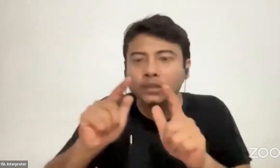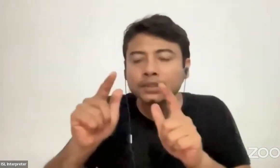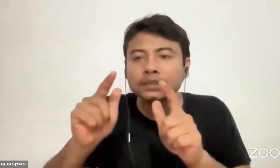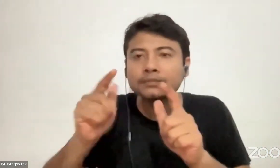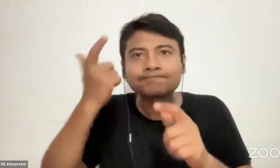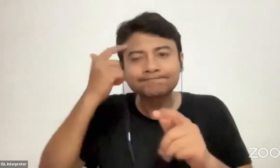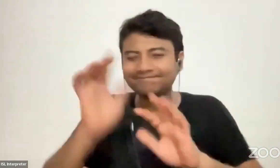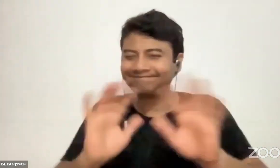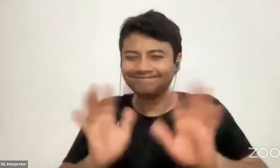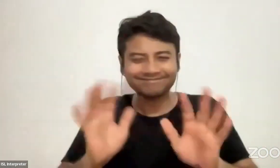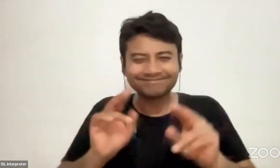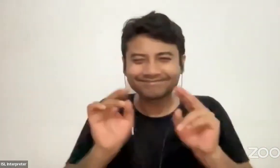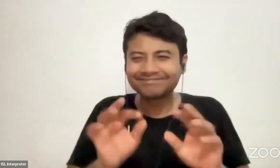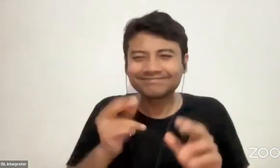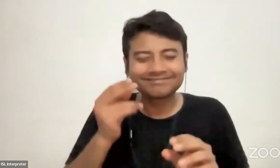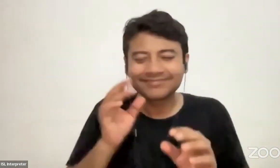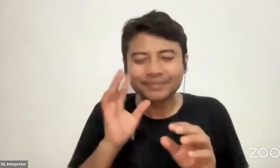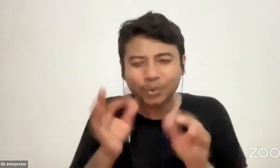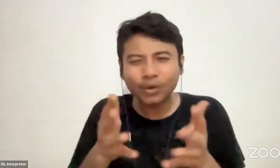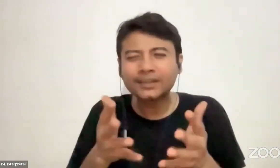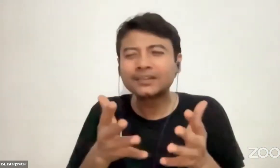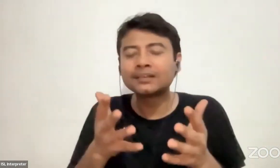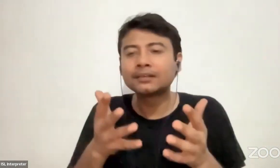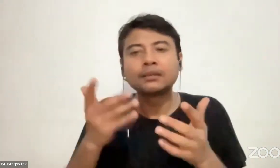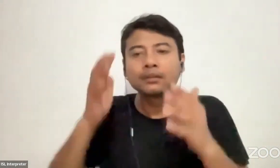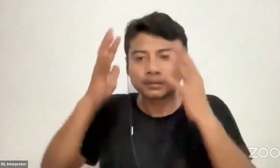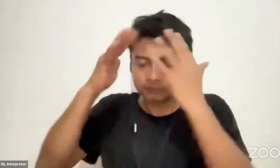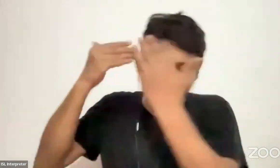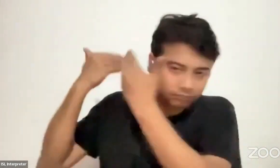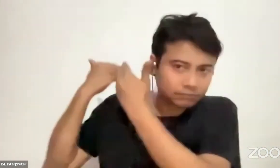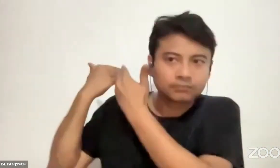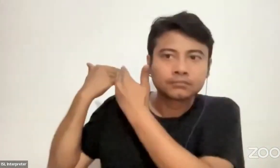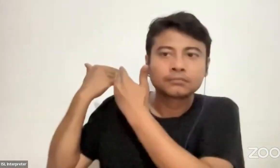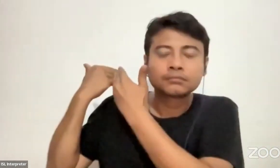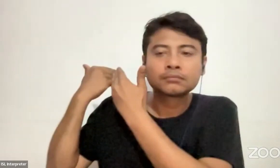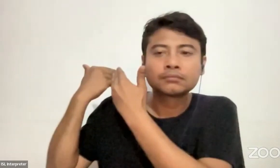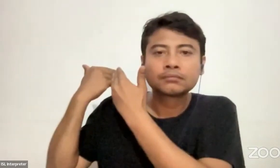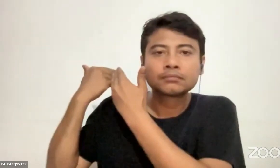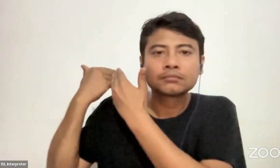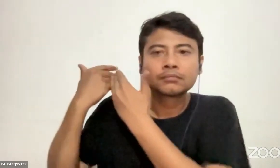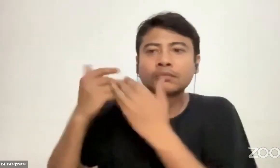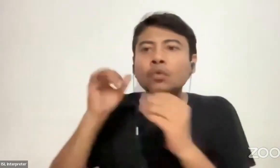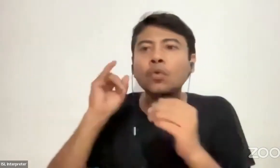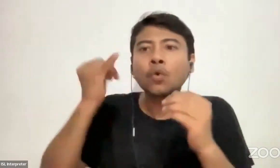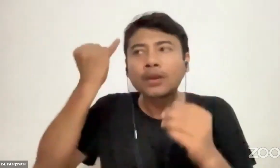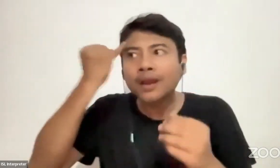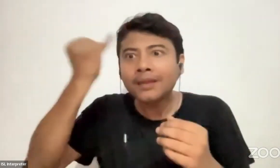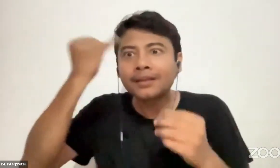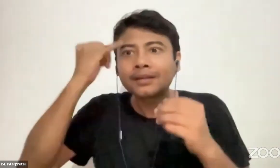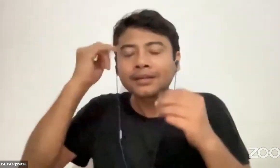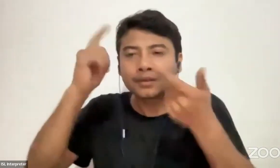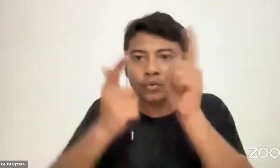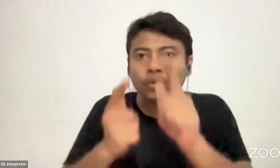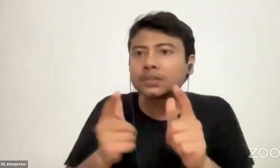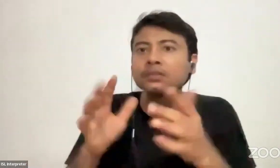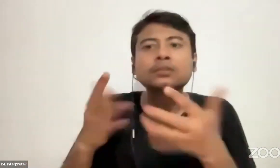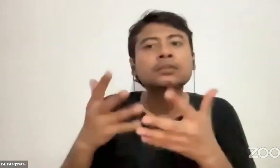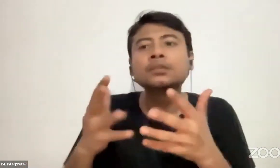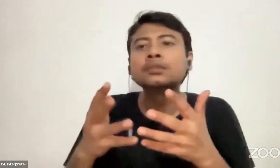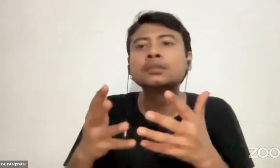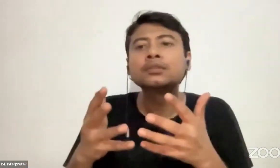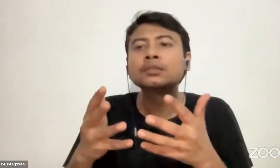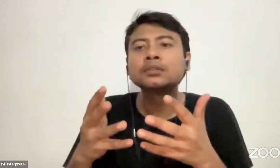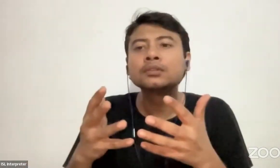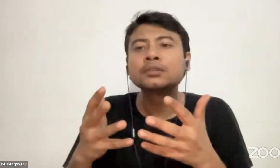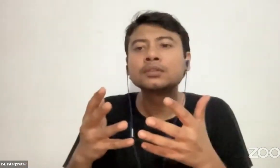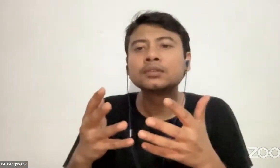अब कोई भी जो समझदारी की बात है वो आपके मन में आ ही नहीं सकती, क्योंकि बुद्धि ही नहीं है अब आपको। एक जो छोटा बच्चा होता है वो